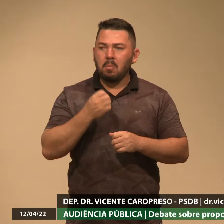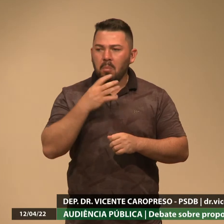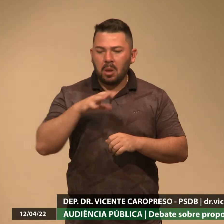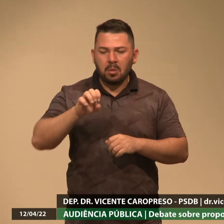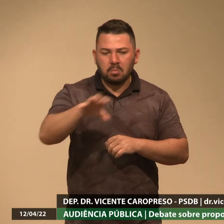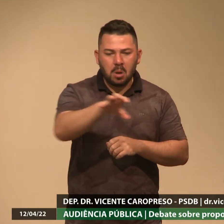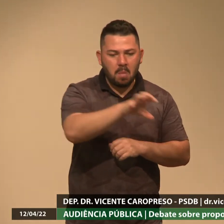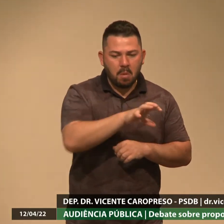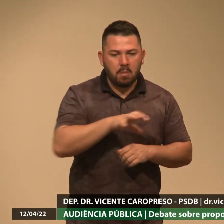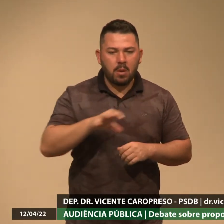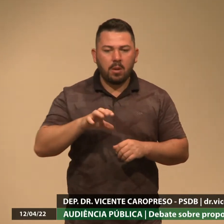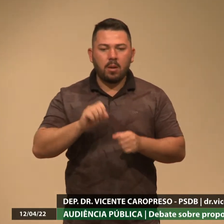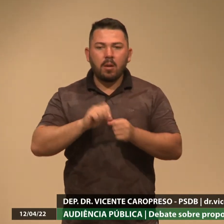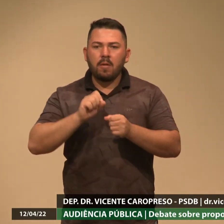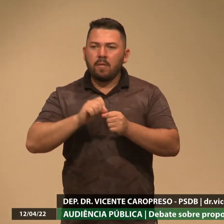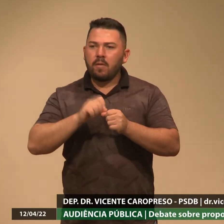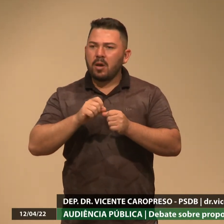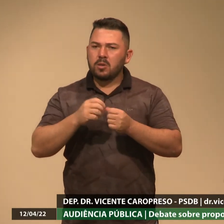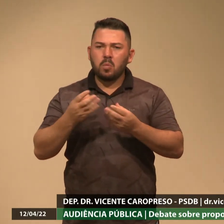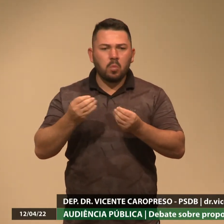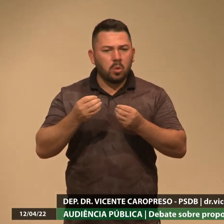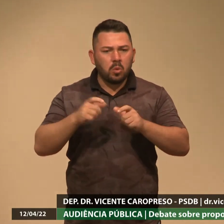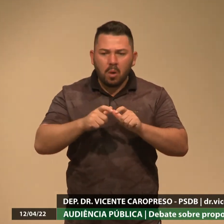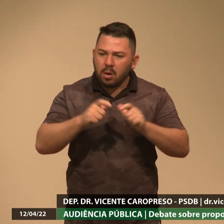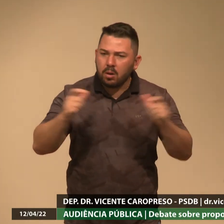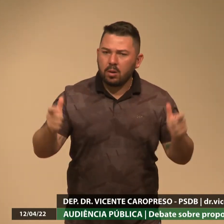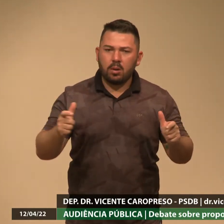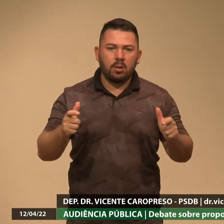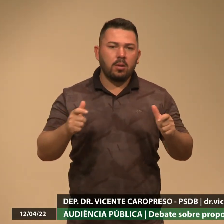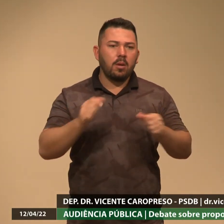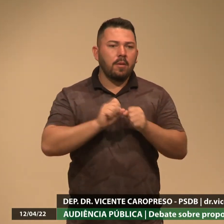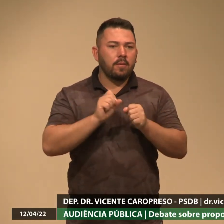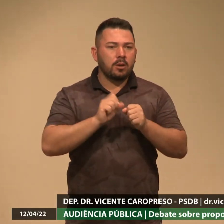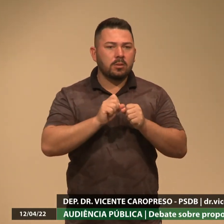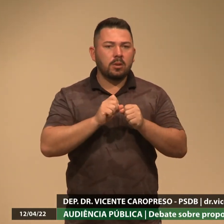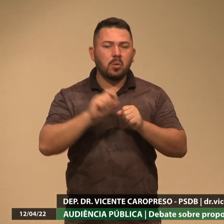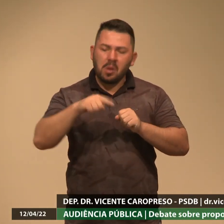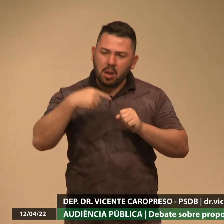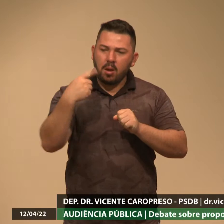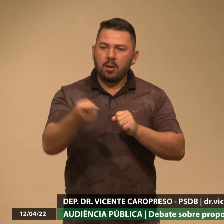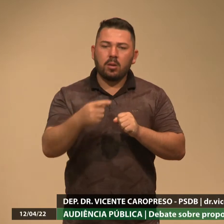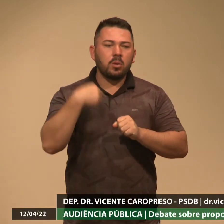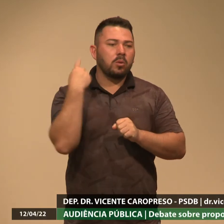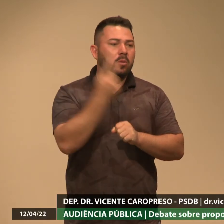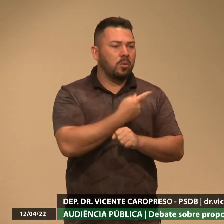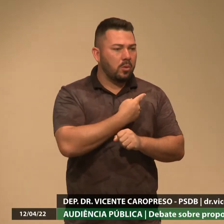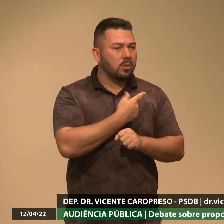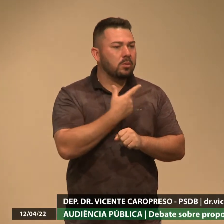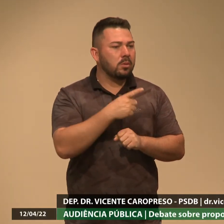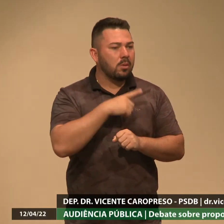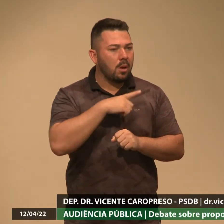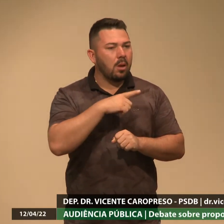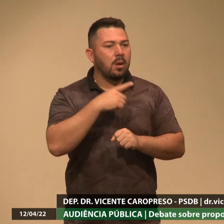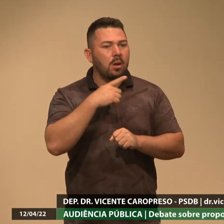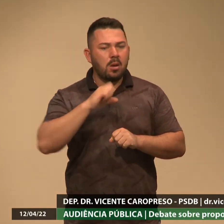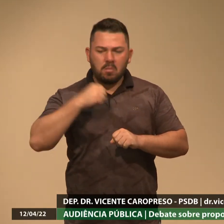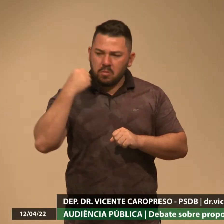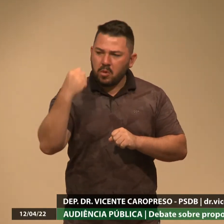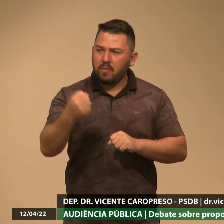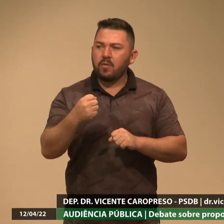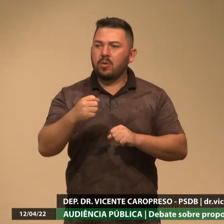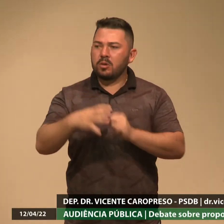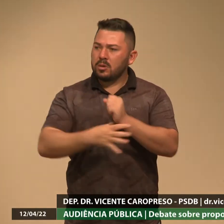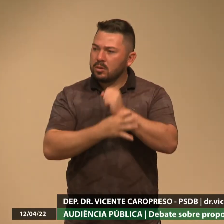e isso tudo faz um patrimônio muito grande fazendo com que além disso nós tenhamos a força de segurança